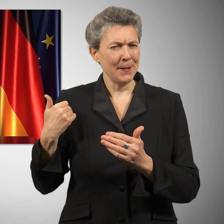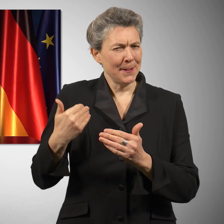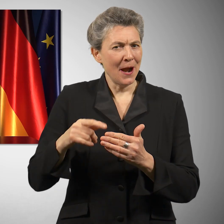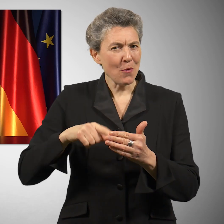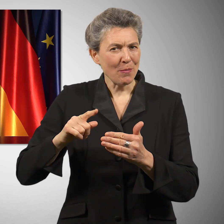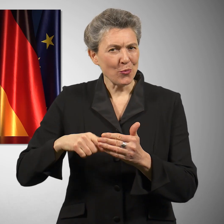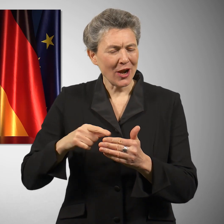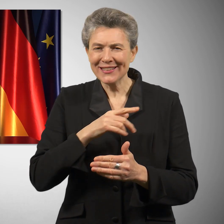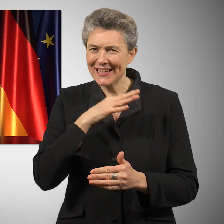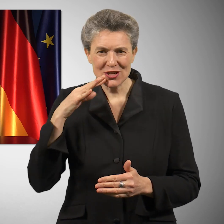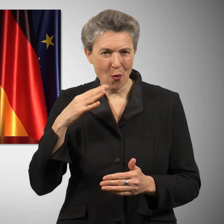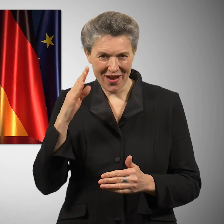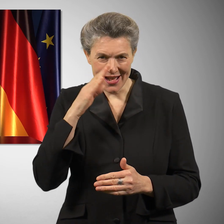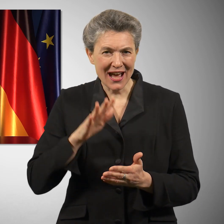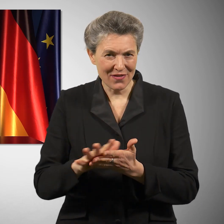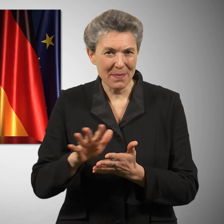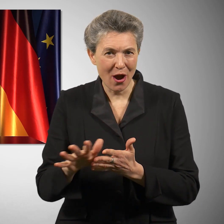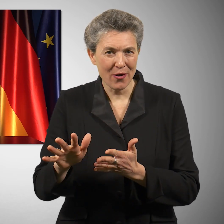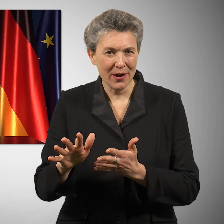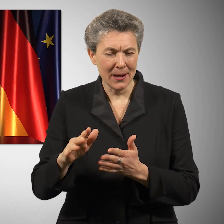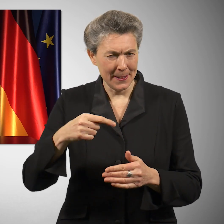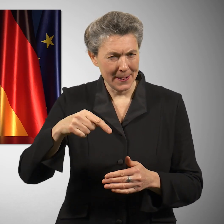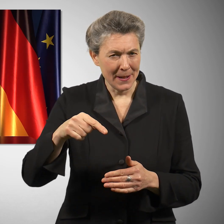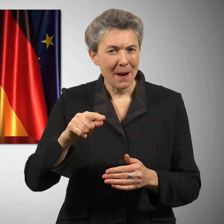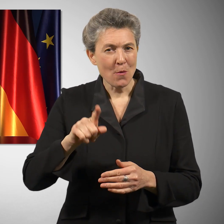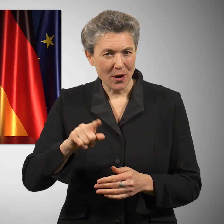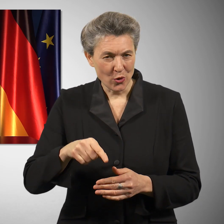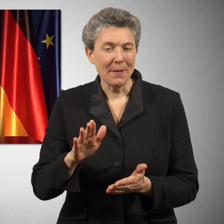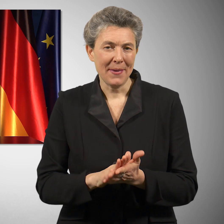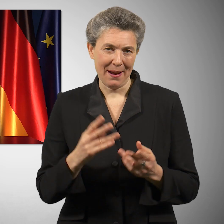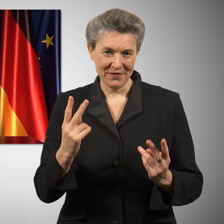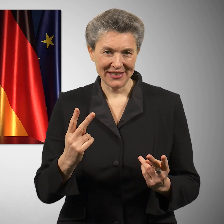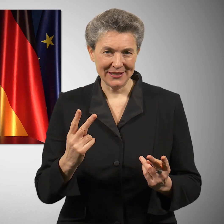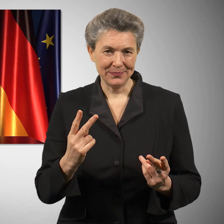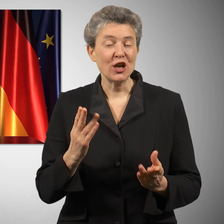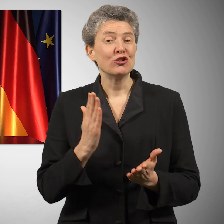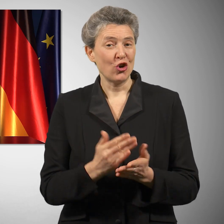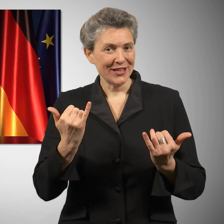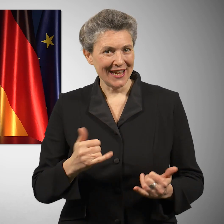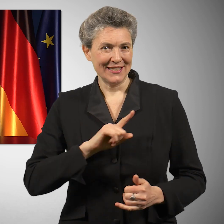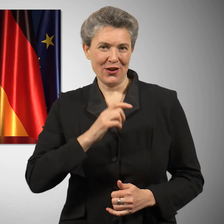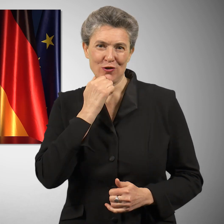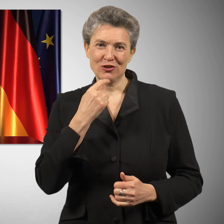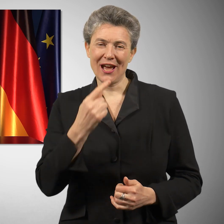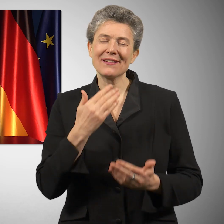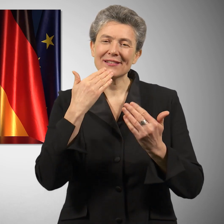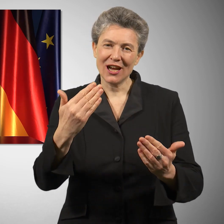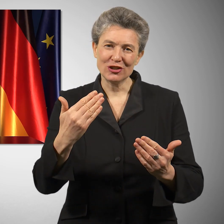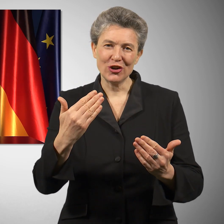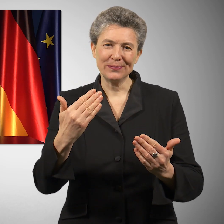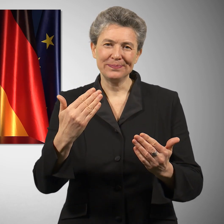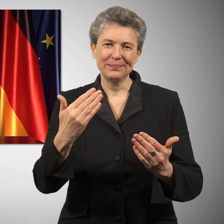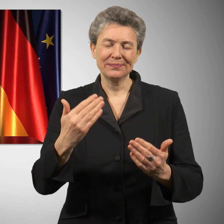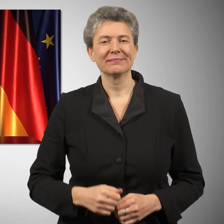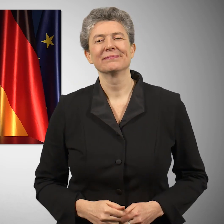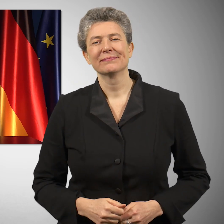eingespart haben. Das bleibt auch in den kommenden Monaten wichtig und dafür möchte ich Ihnen schon heute ausdrücklich